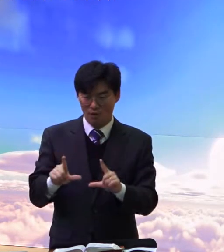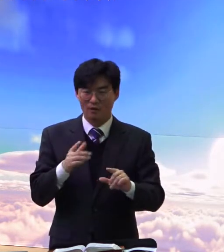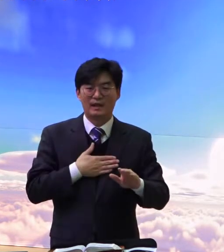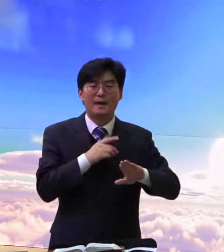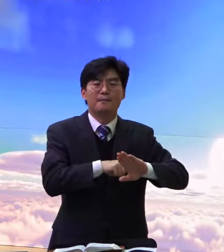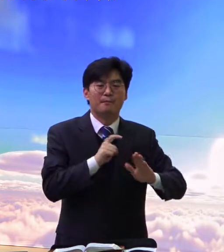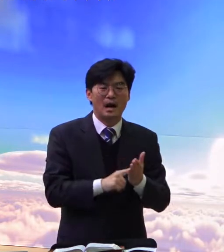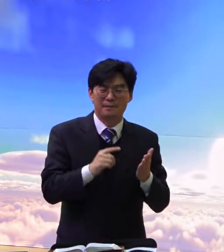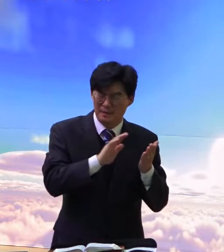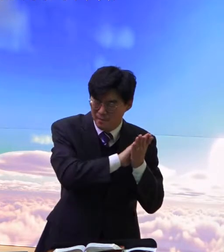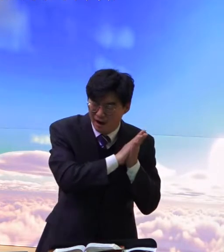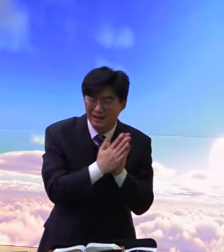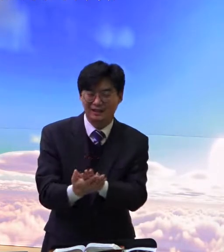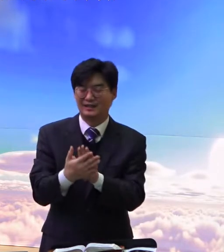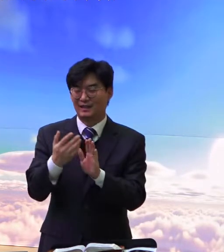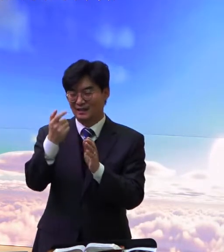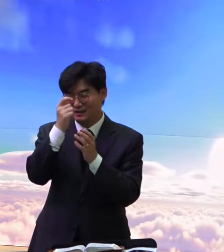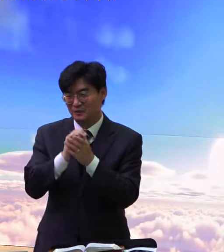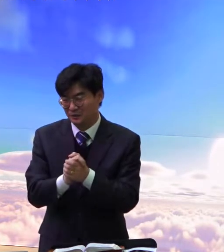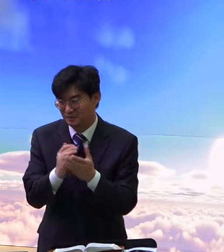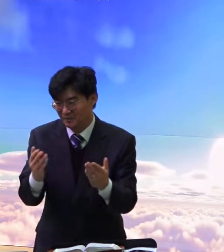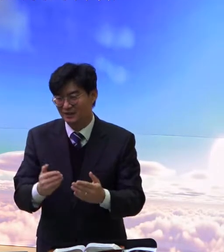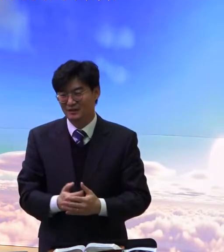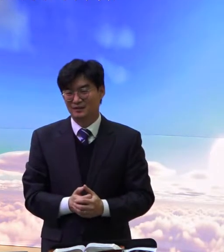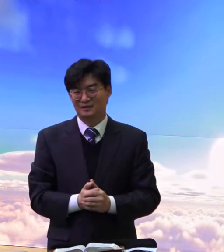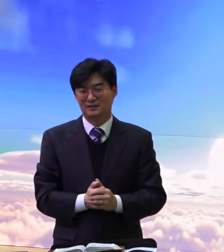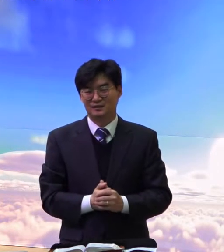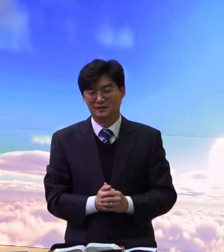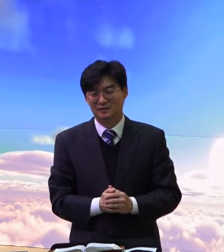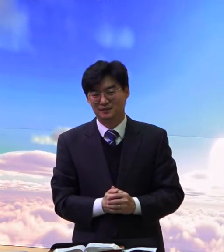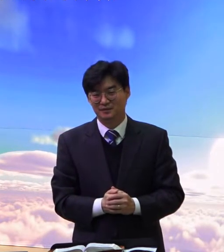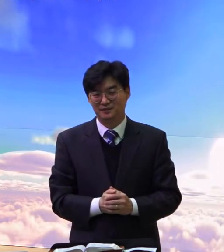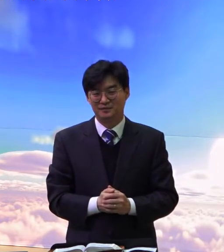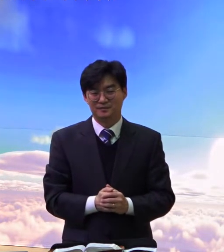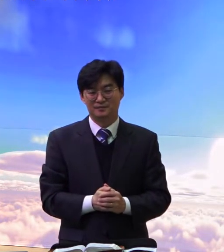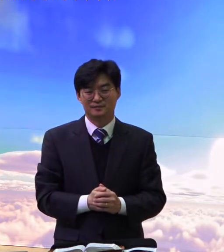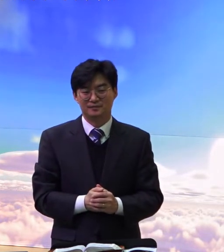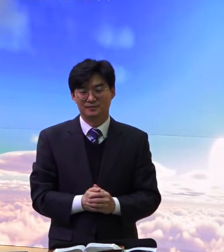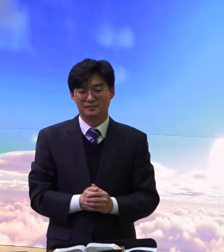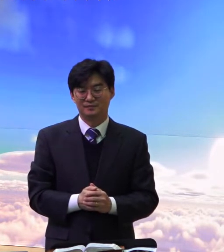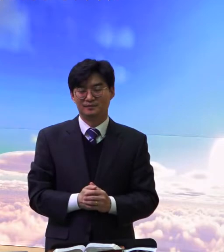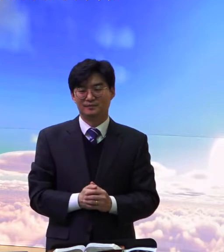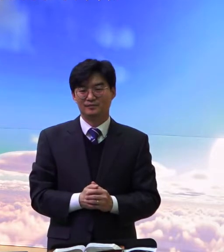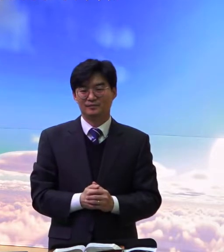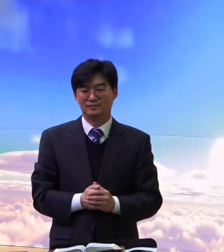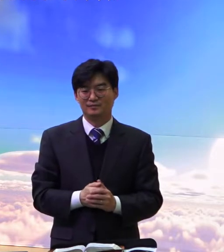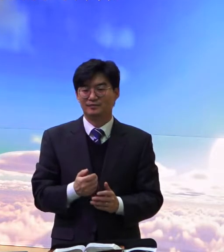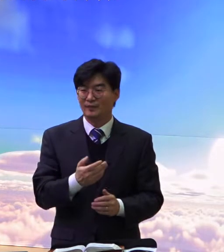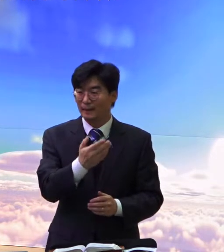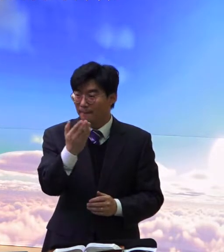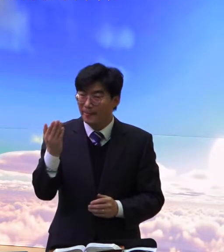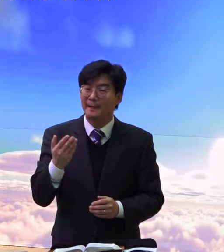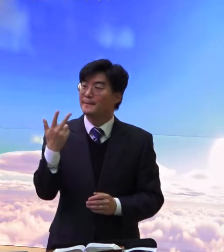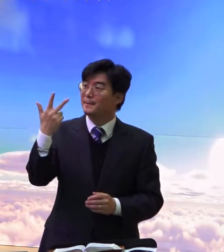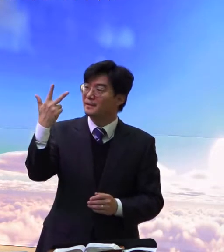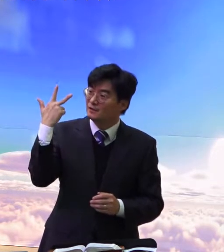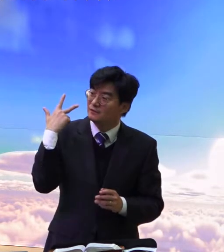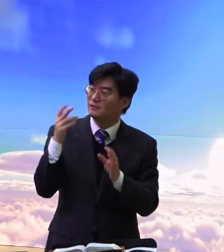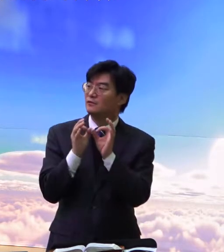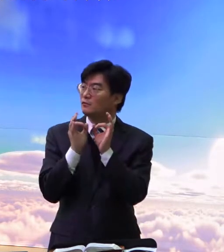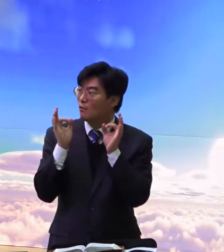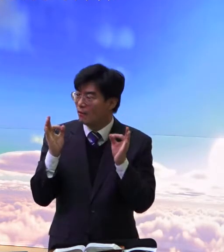그런 삶 사시기를 간절히 소망합니다. 그런데 여러분, 지난 한 주간 우리 각자의